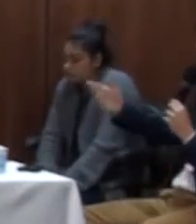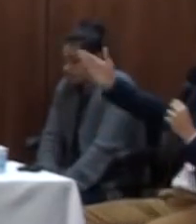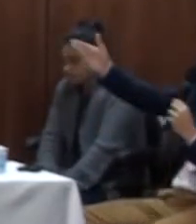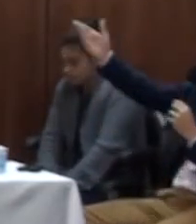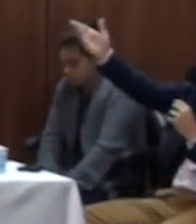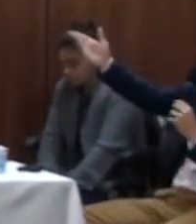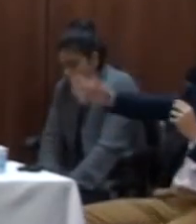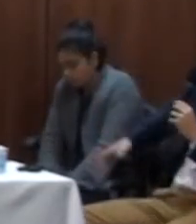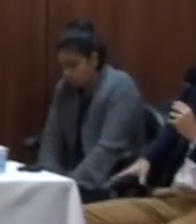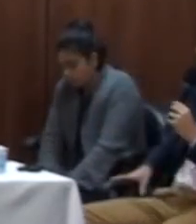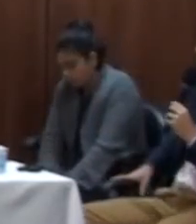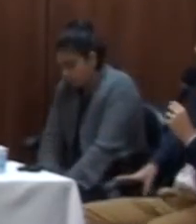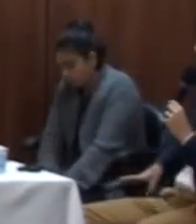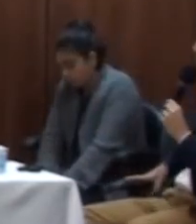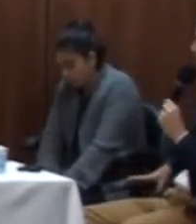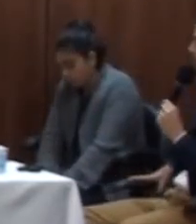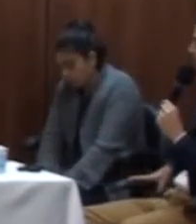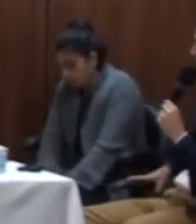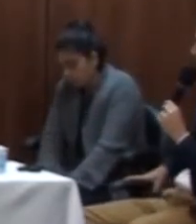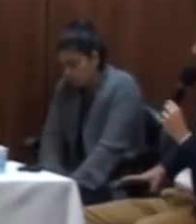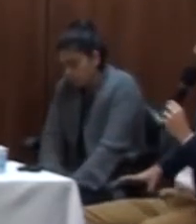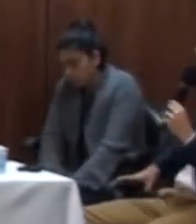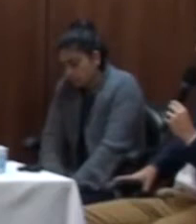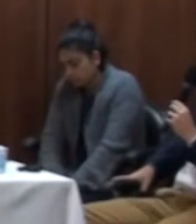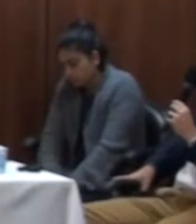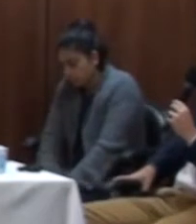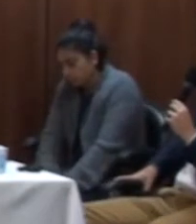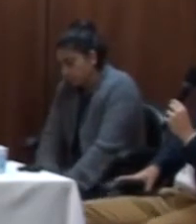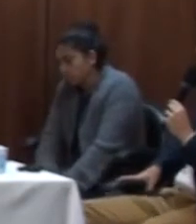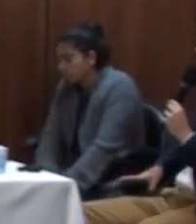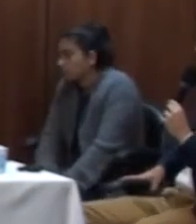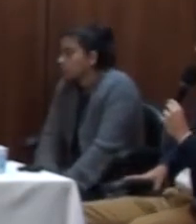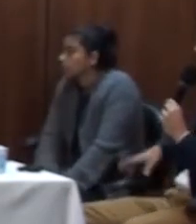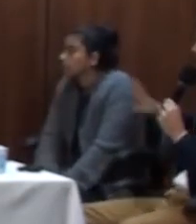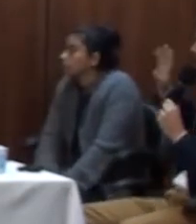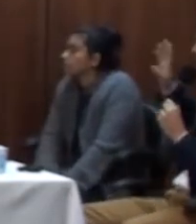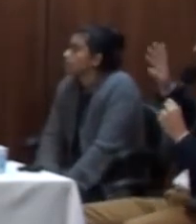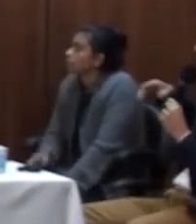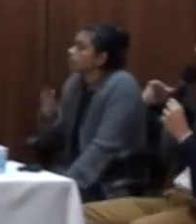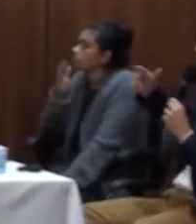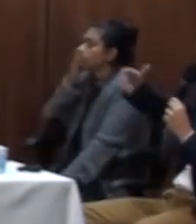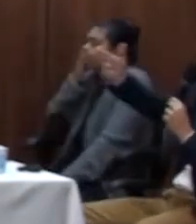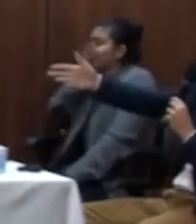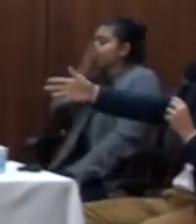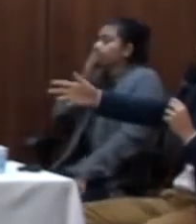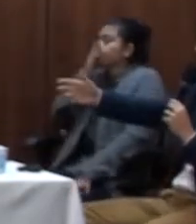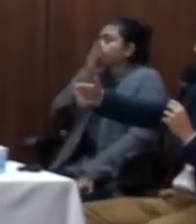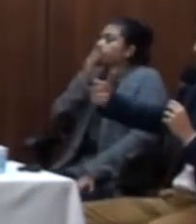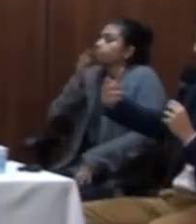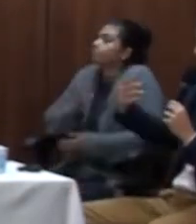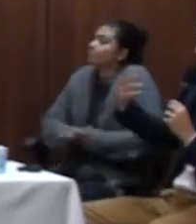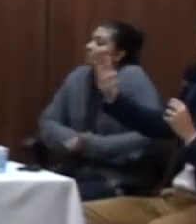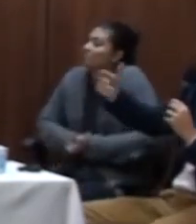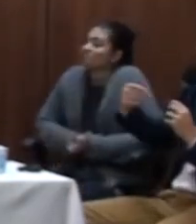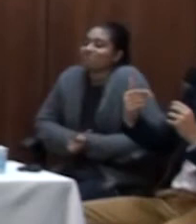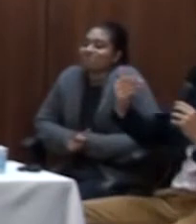ACIT, ou também pelo Antigos no Hospital das Clínicas, tá? Então não é nada da nossa cabeça, de investigação que a gente fez,